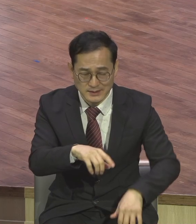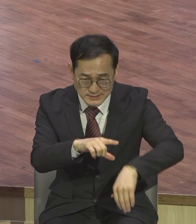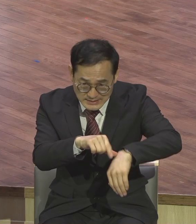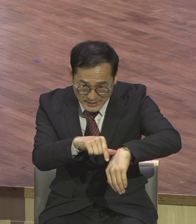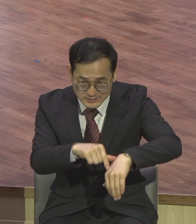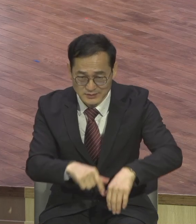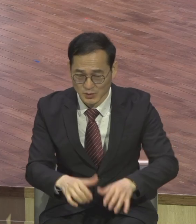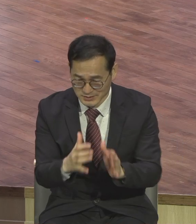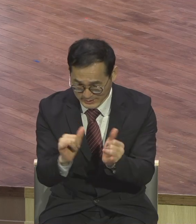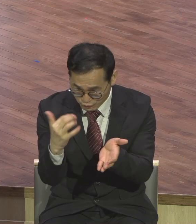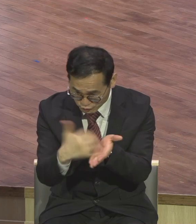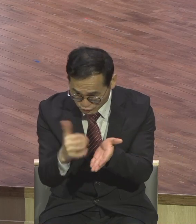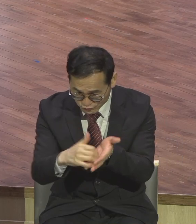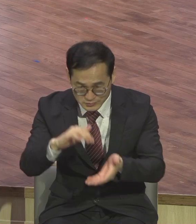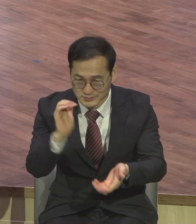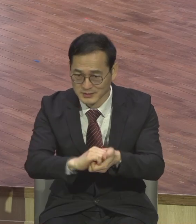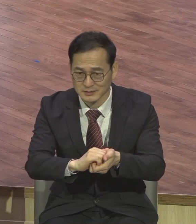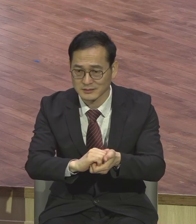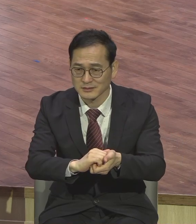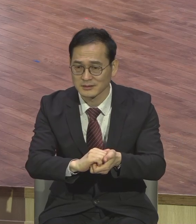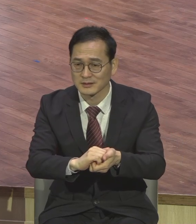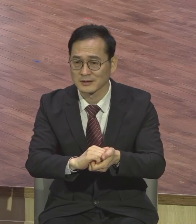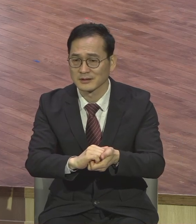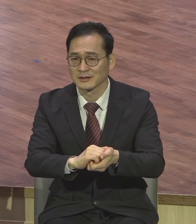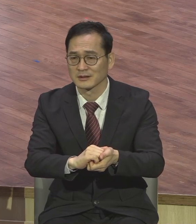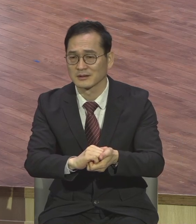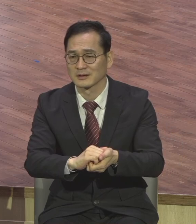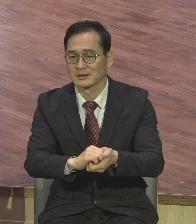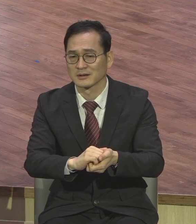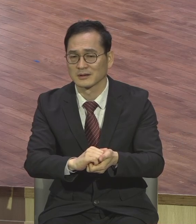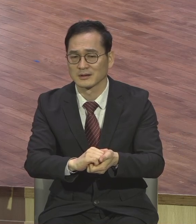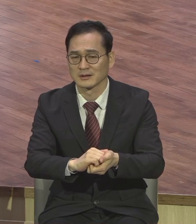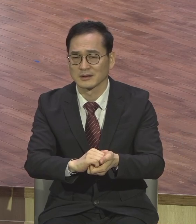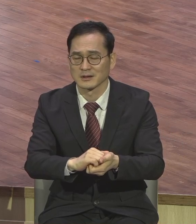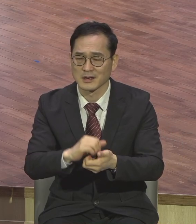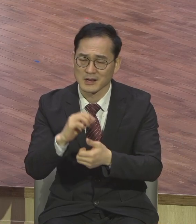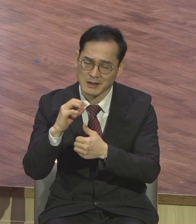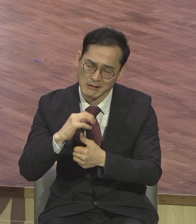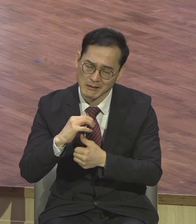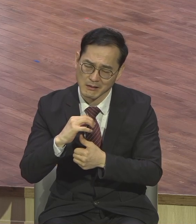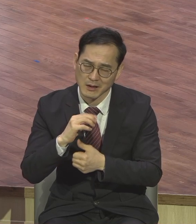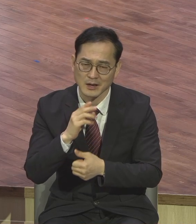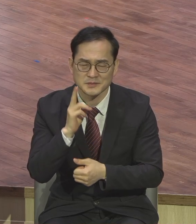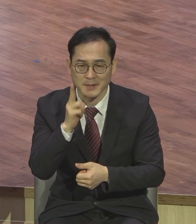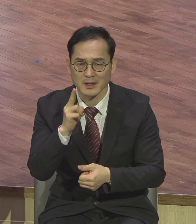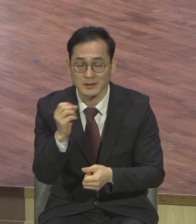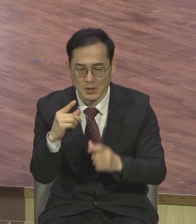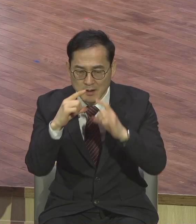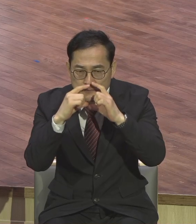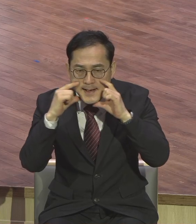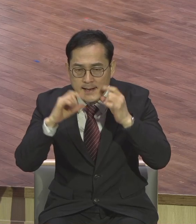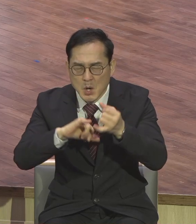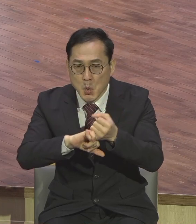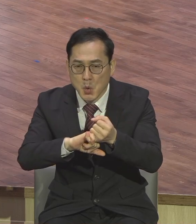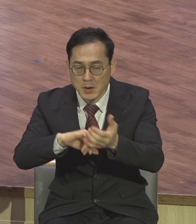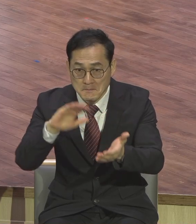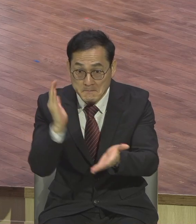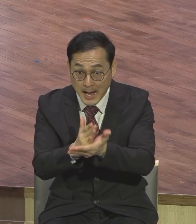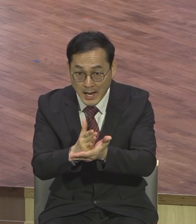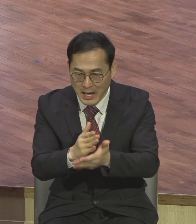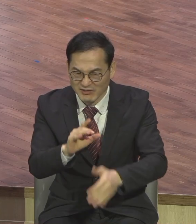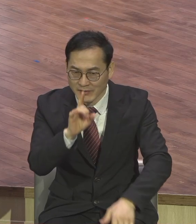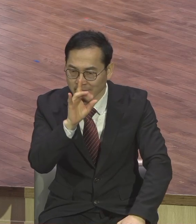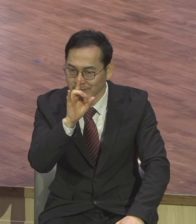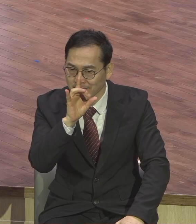시간과 인원에 대한 그런 제한을 그렇게 받고 있습니다. 마스크를 꼭 착용해야 되기